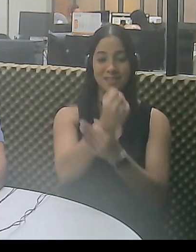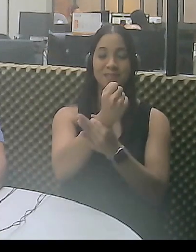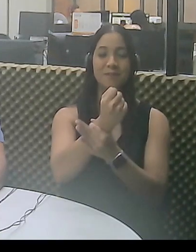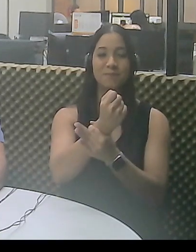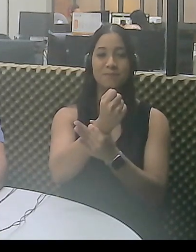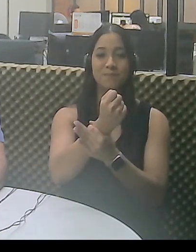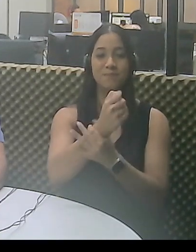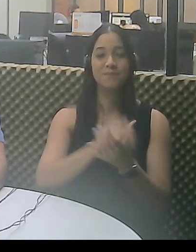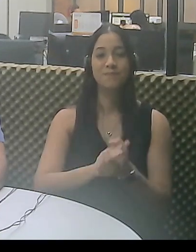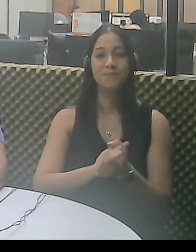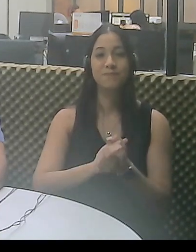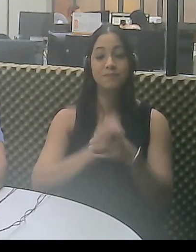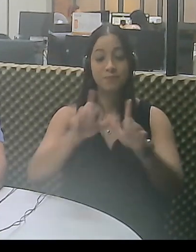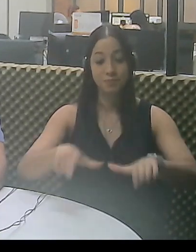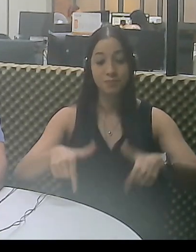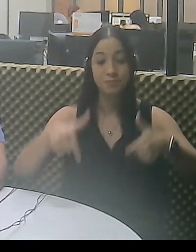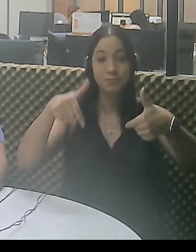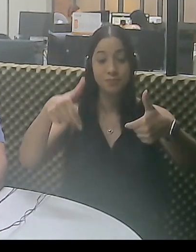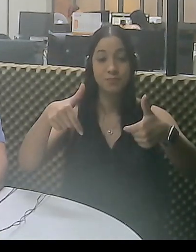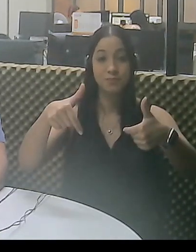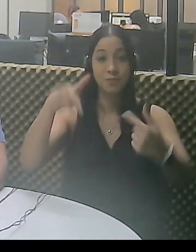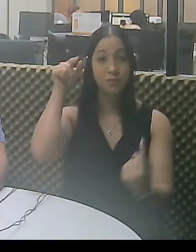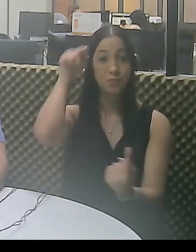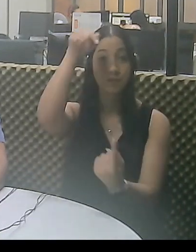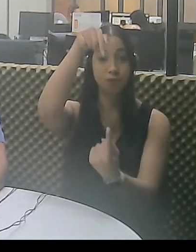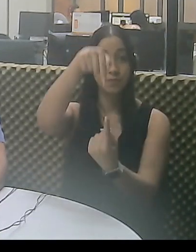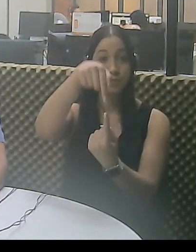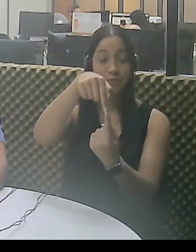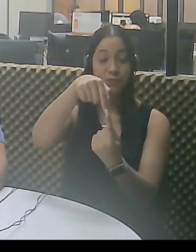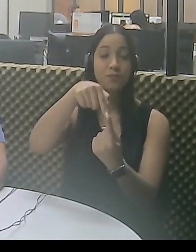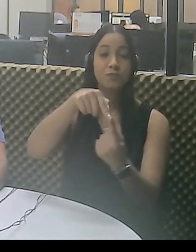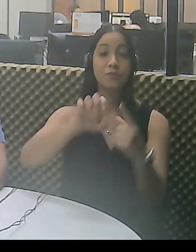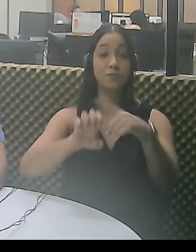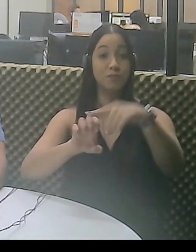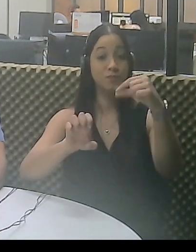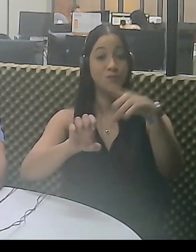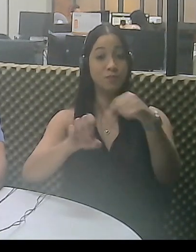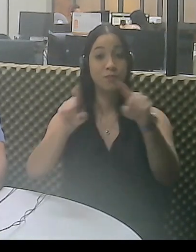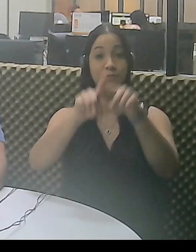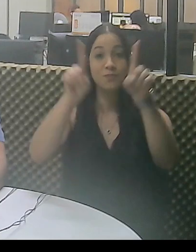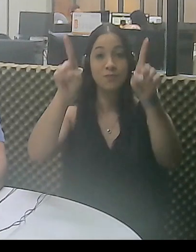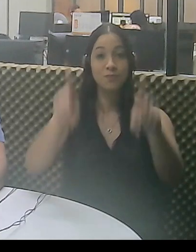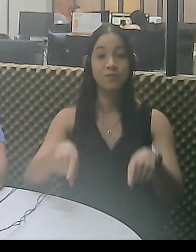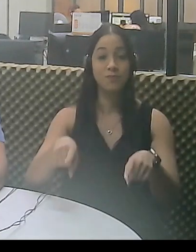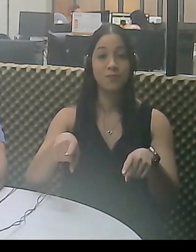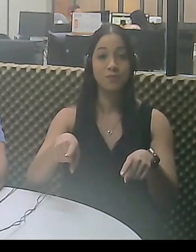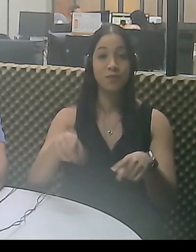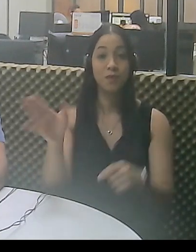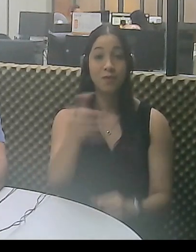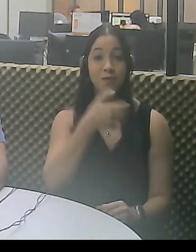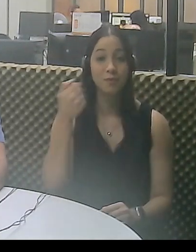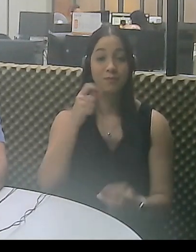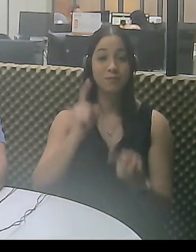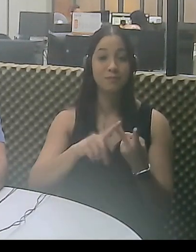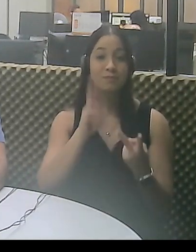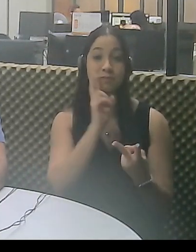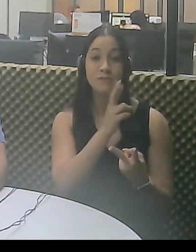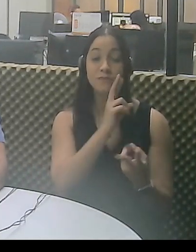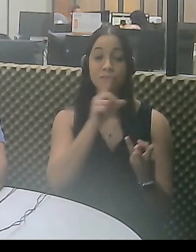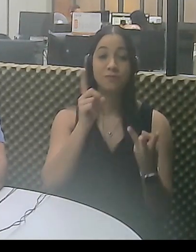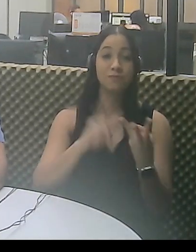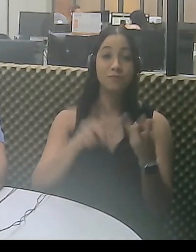Protegidas. A certificação tem como público-alvo empreendedores e funcionários do segmento de bares,